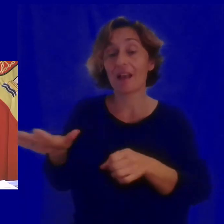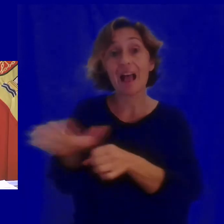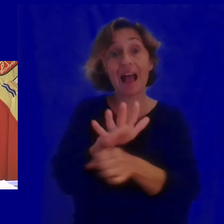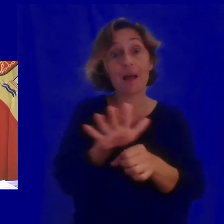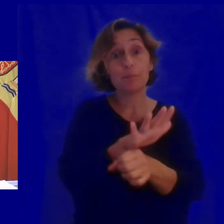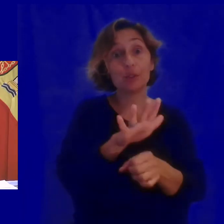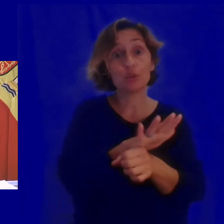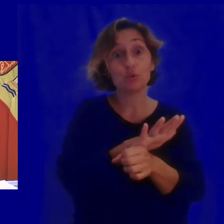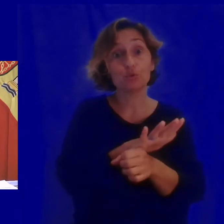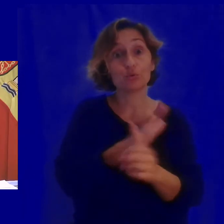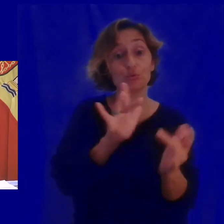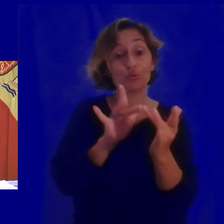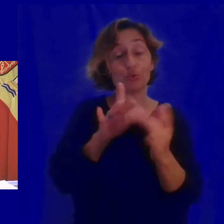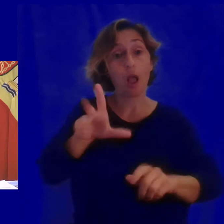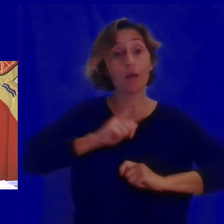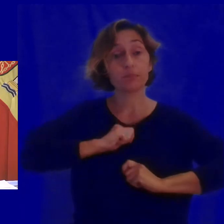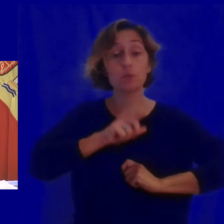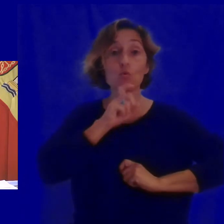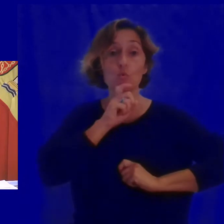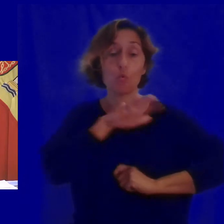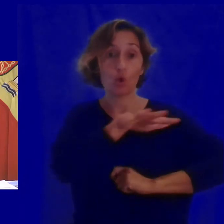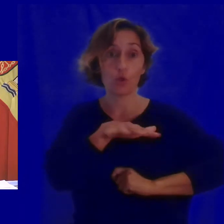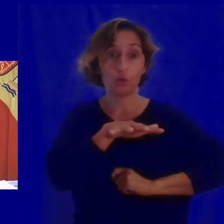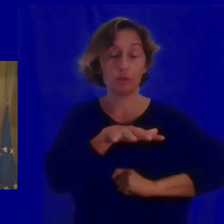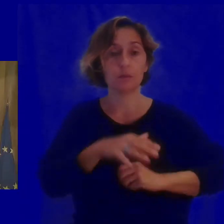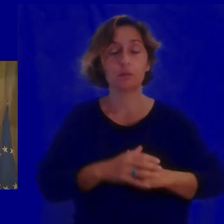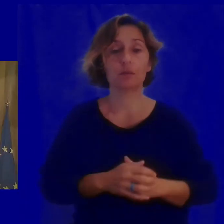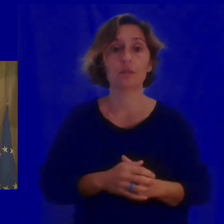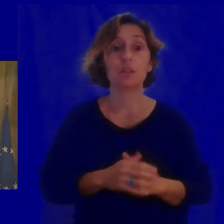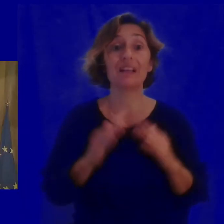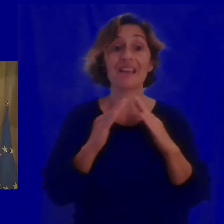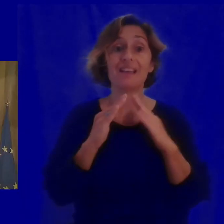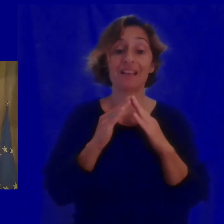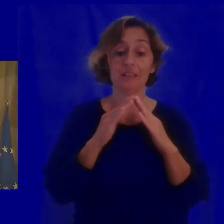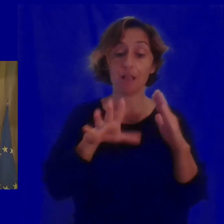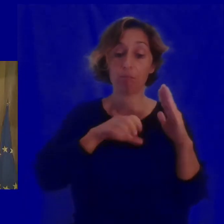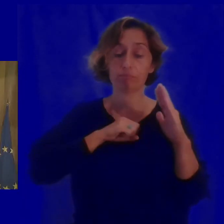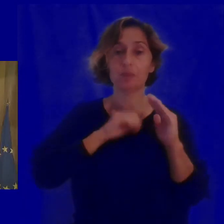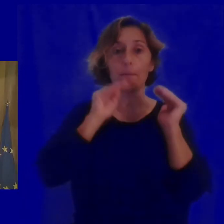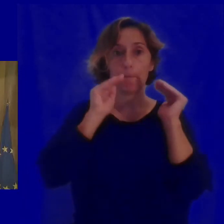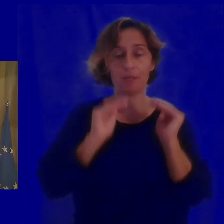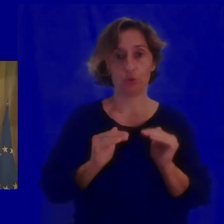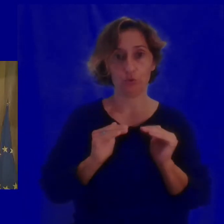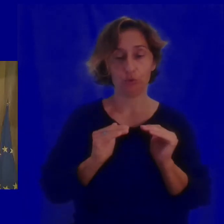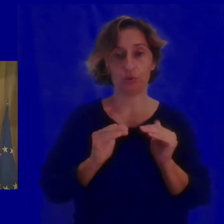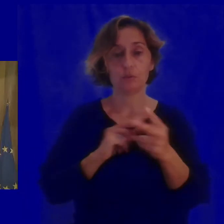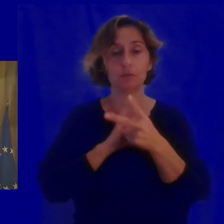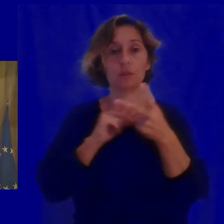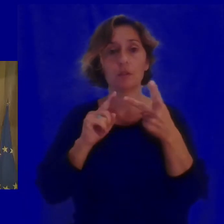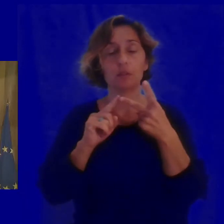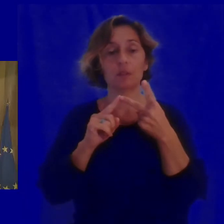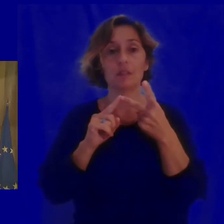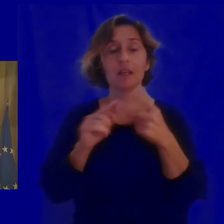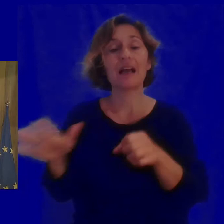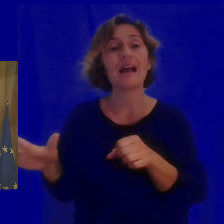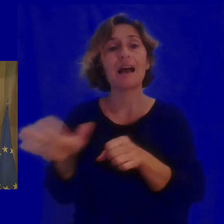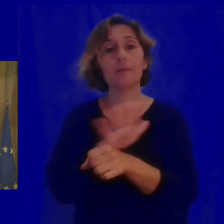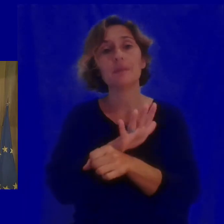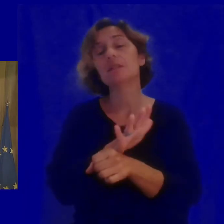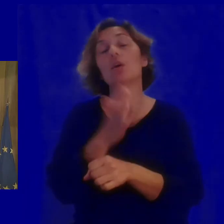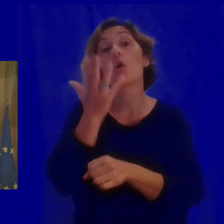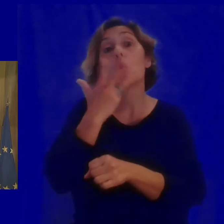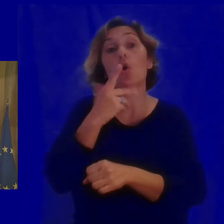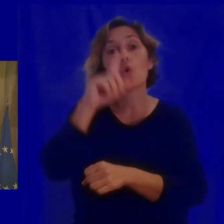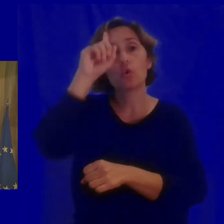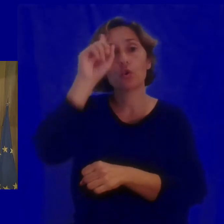también vemos que ha disminuido el ámbito del domicilio y ha disminuido el ámbito de lo